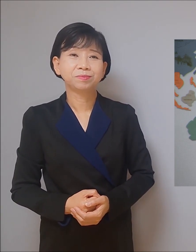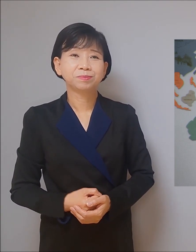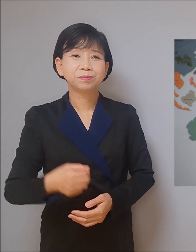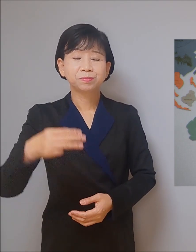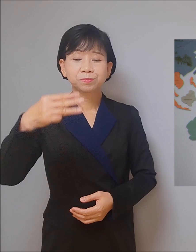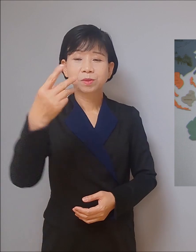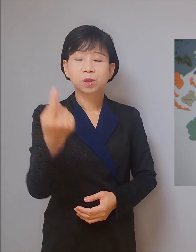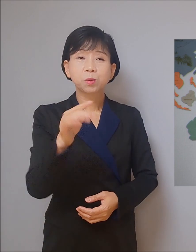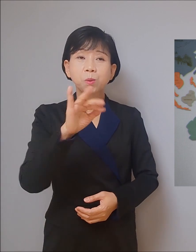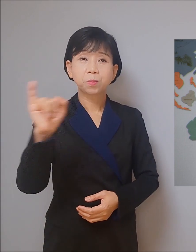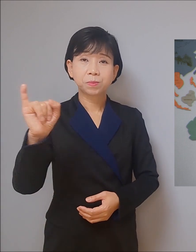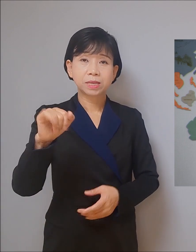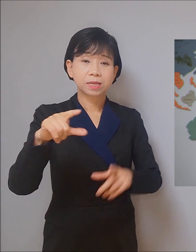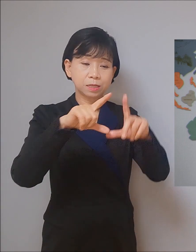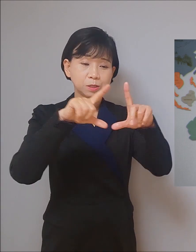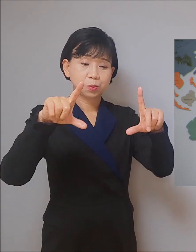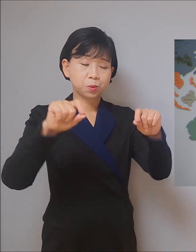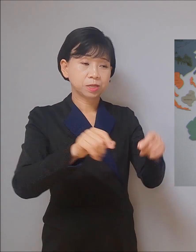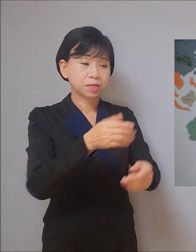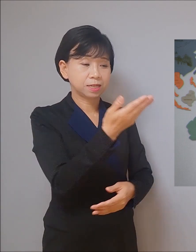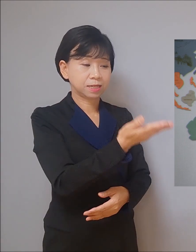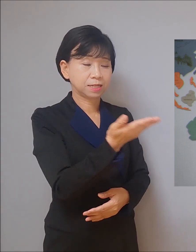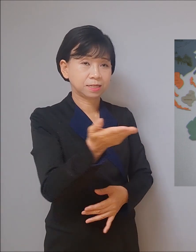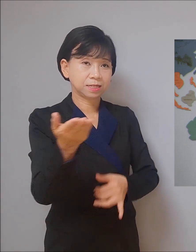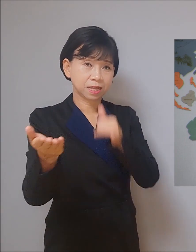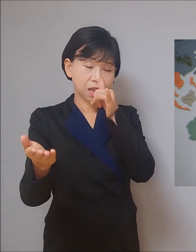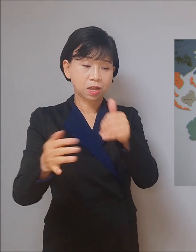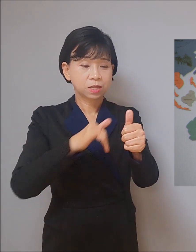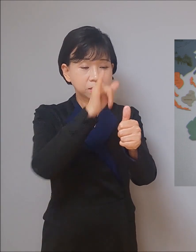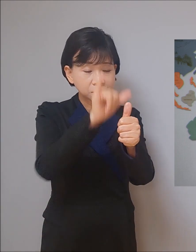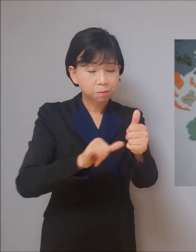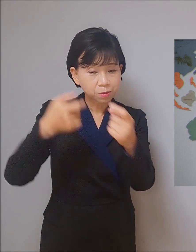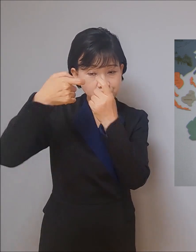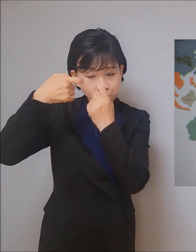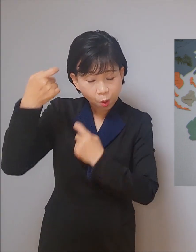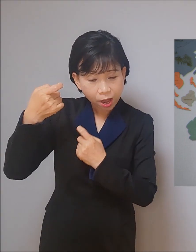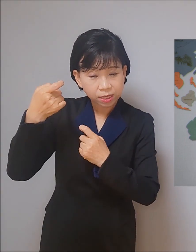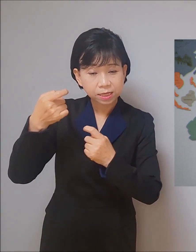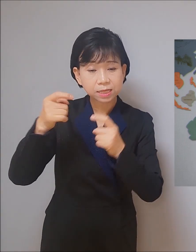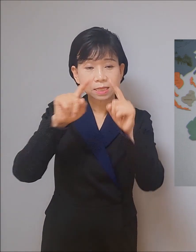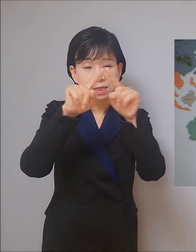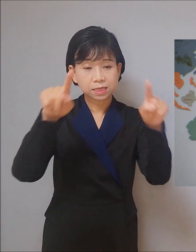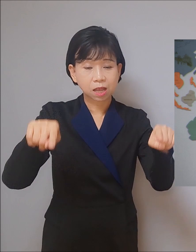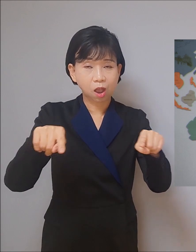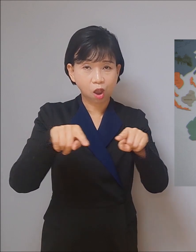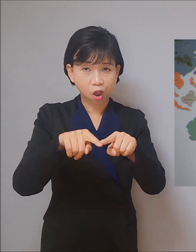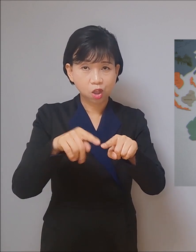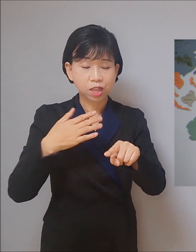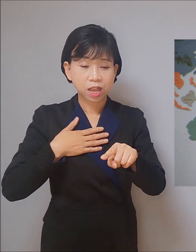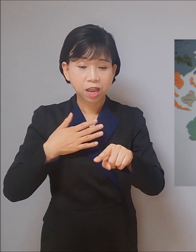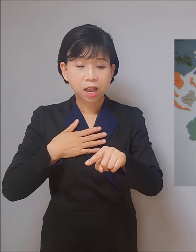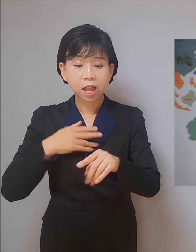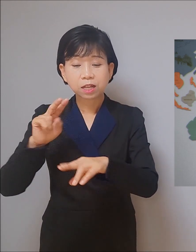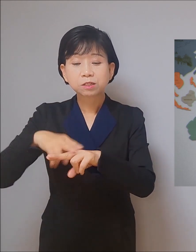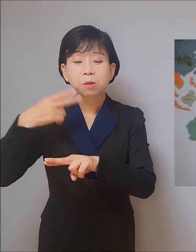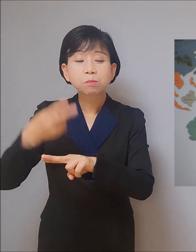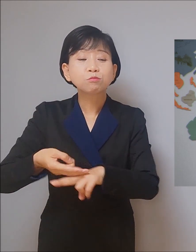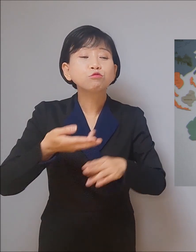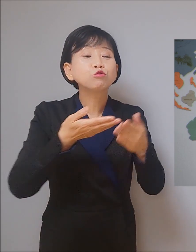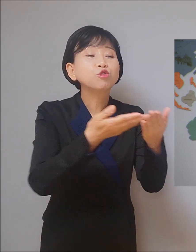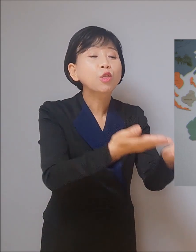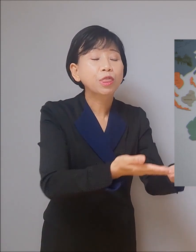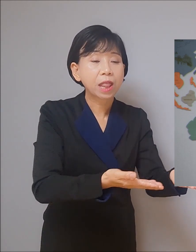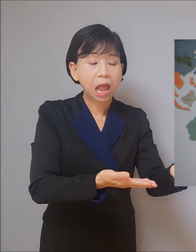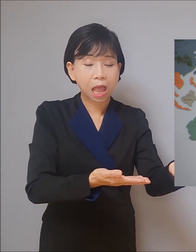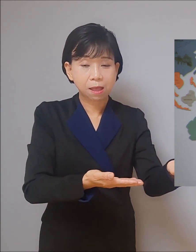보면 이 조그만한 종이가 있어요. 섬김 확인서라는 게 있습니다. 그래서 작은 선물을 전달하신 내용들을 적어서